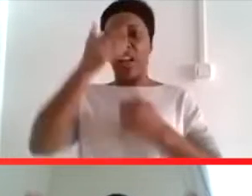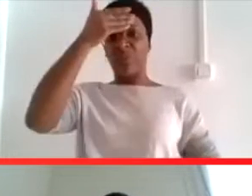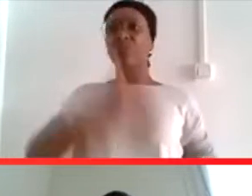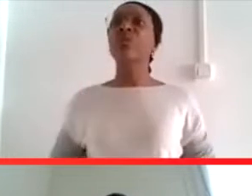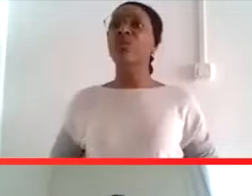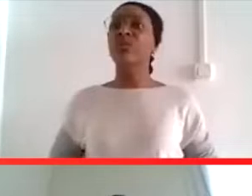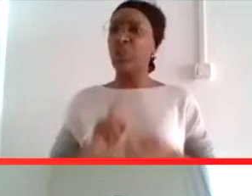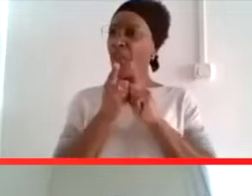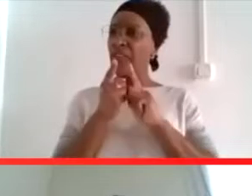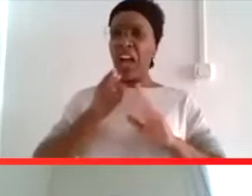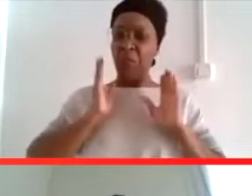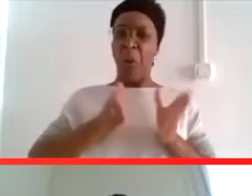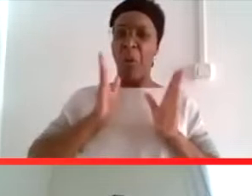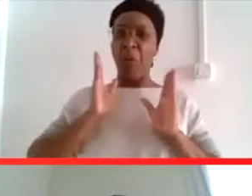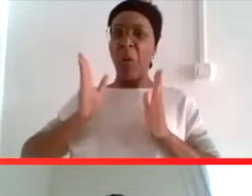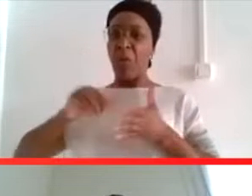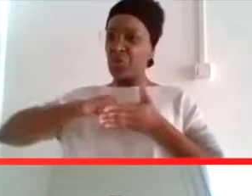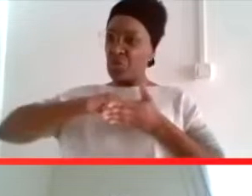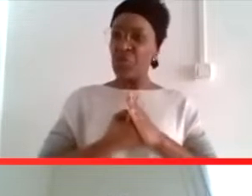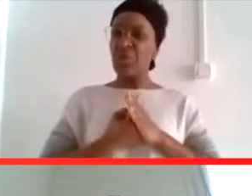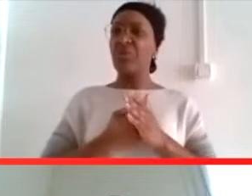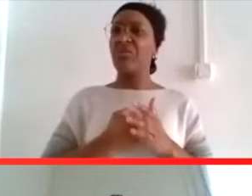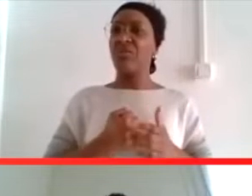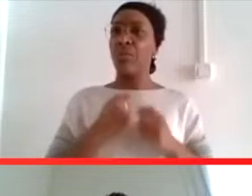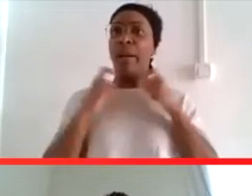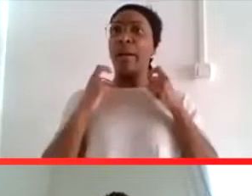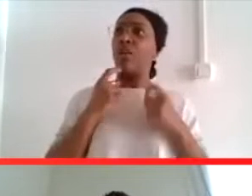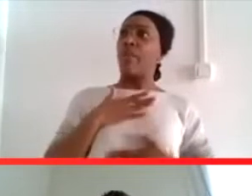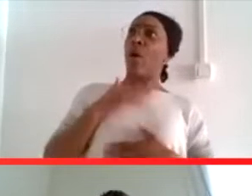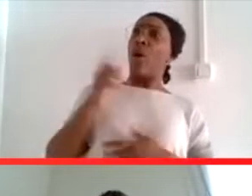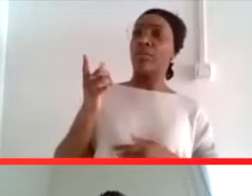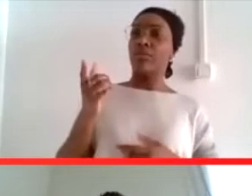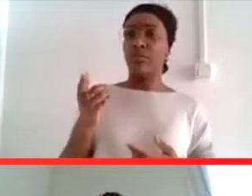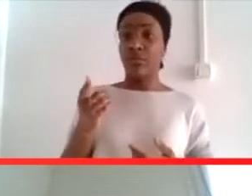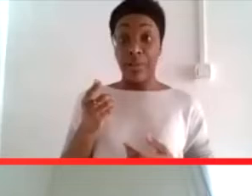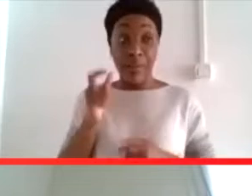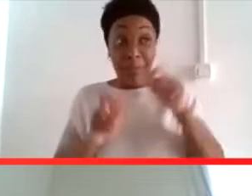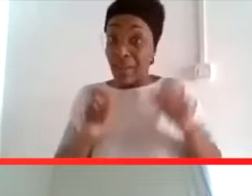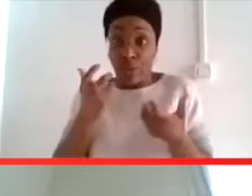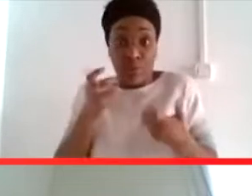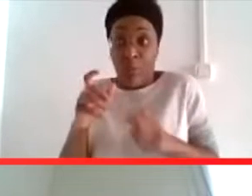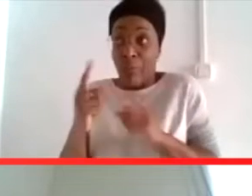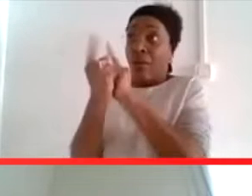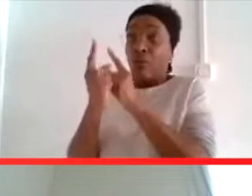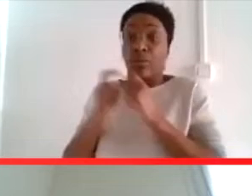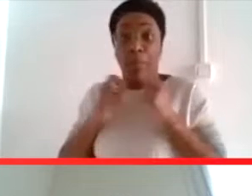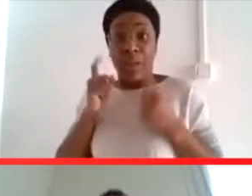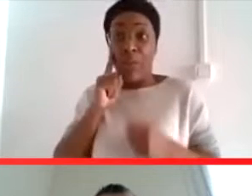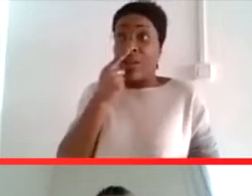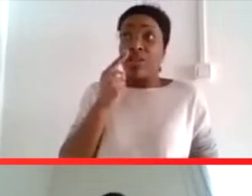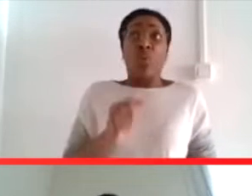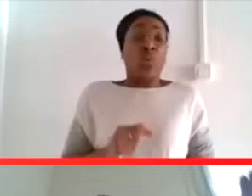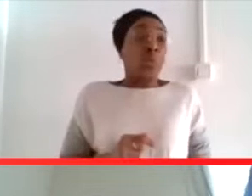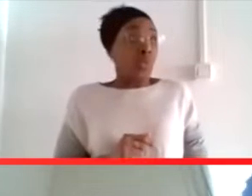mais pleins d'austérité, quoi. Et c'est des pasteurs qu'on peut plus approcher. On en a l'impression qu'on est super loin